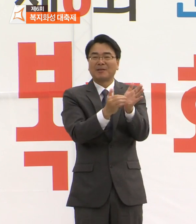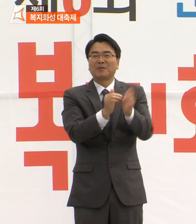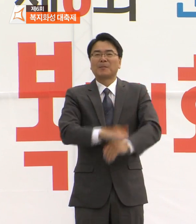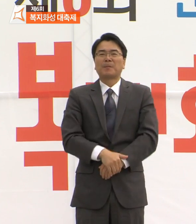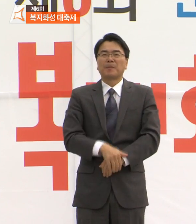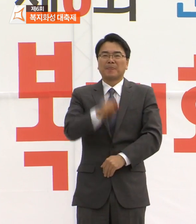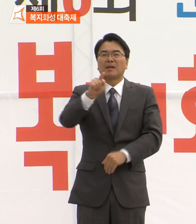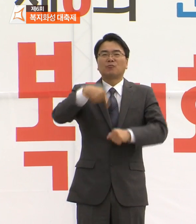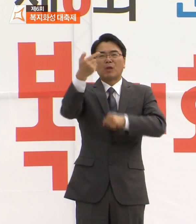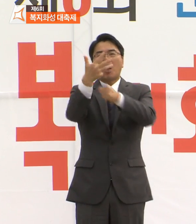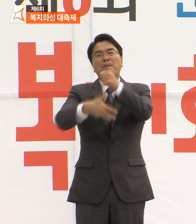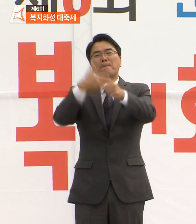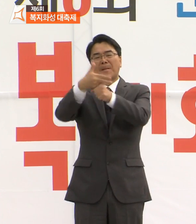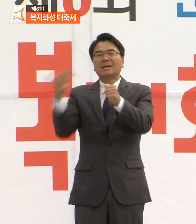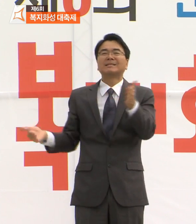그러고 나서